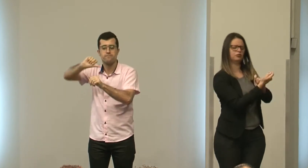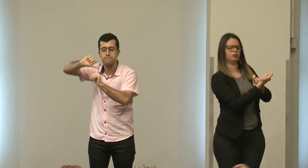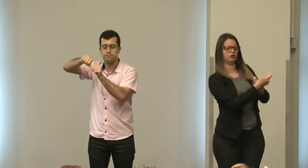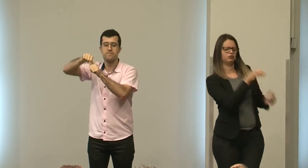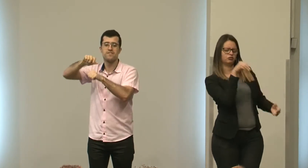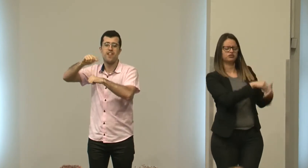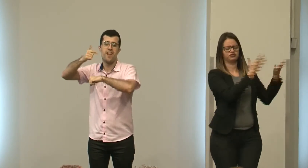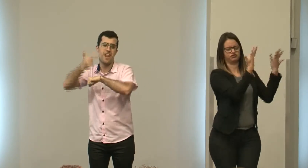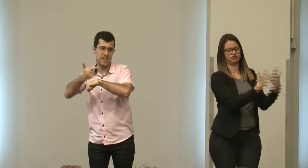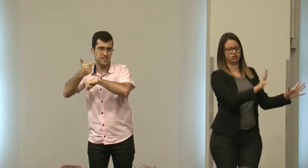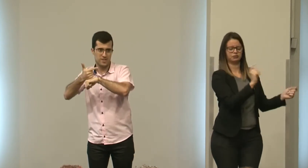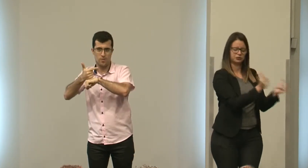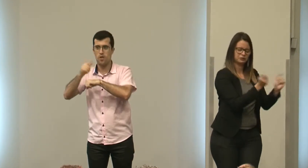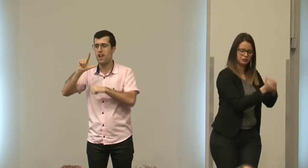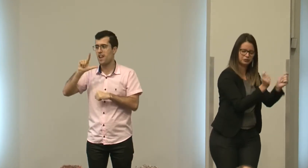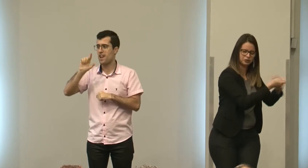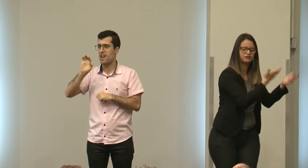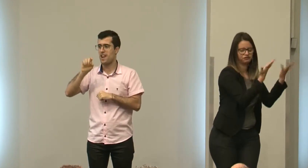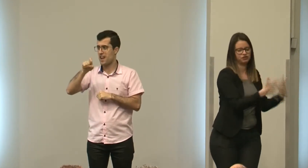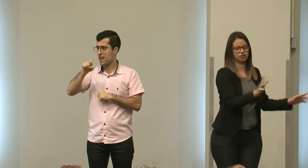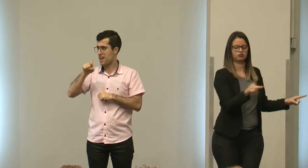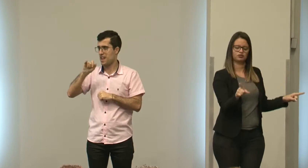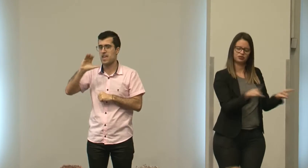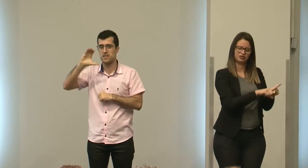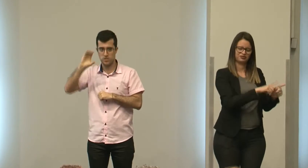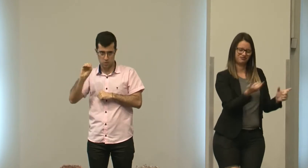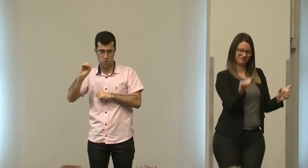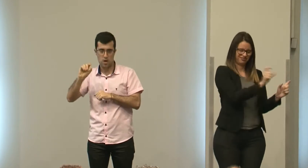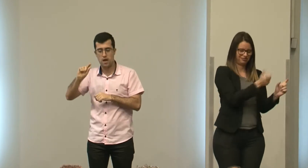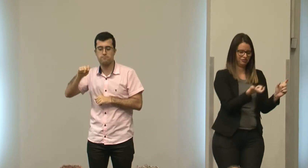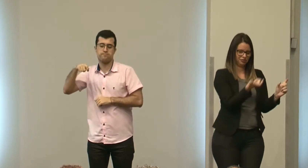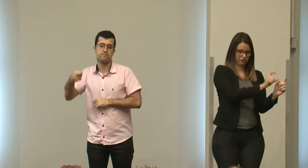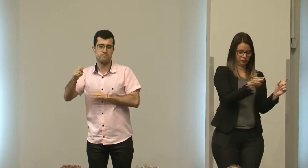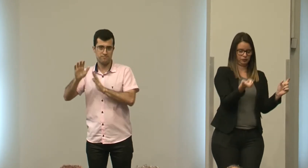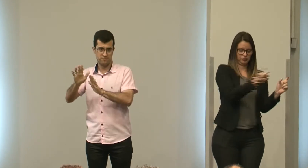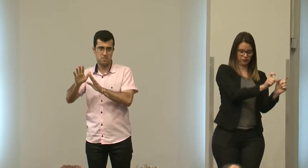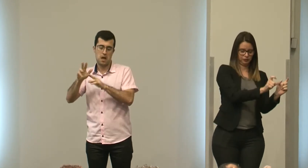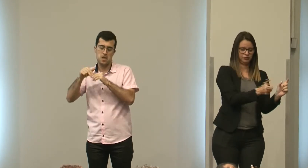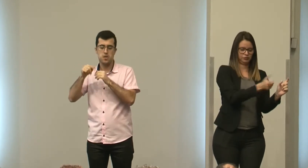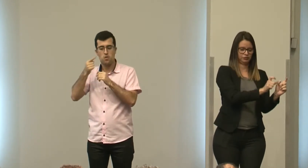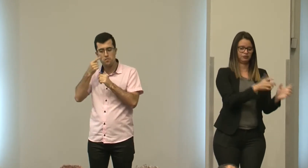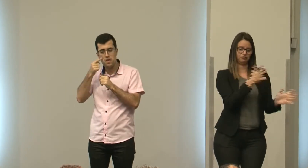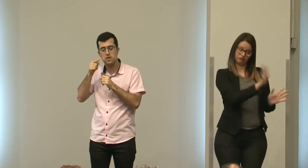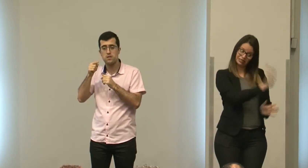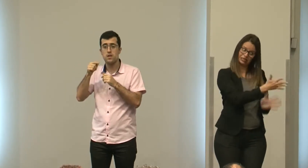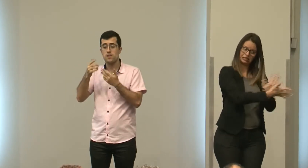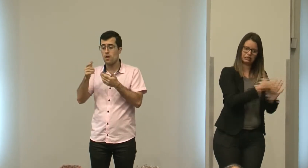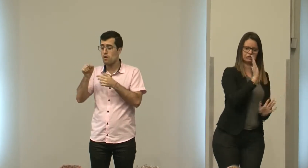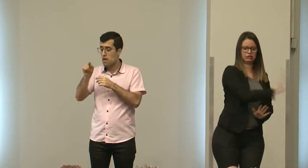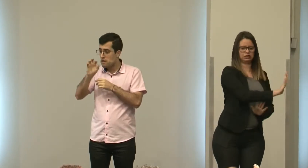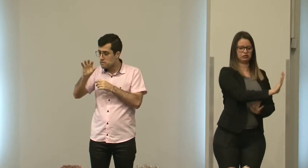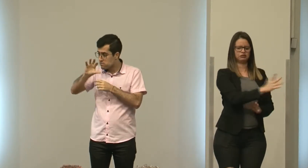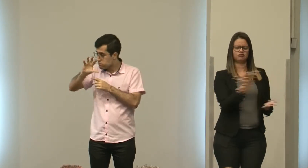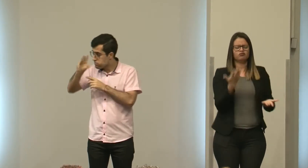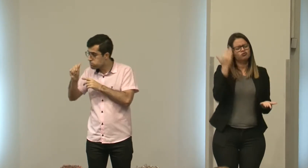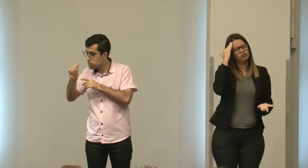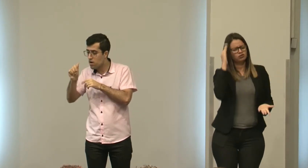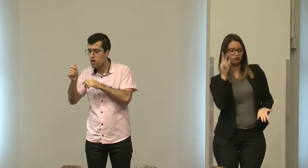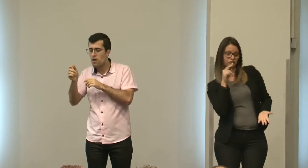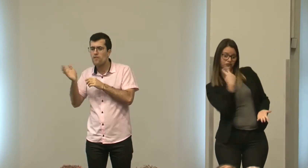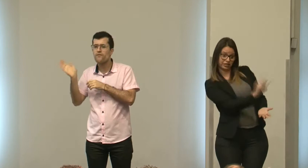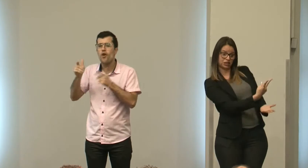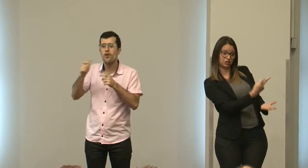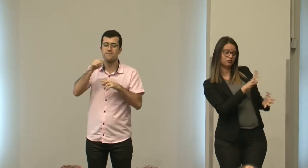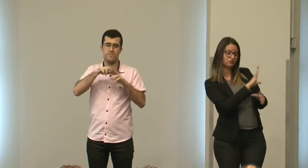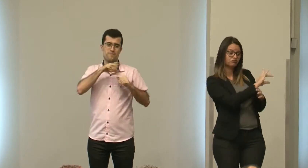De acordo com os estudos fonológicos, nós temos a questão lexical da língua e,